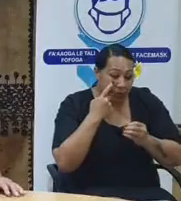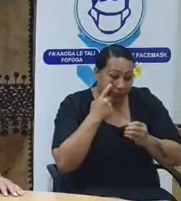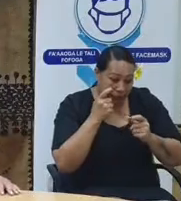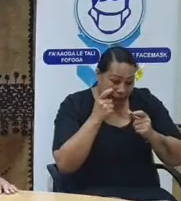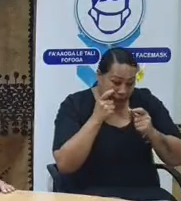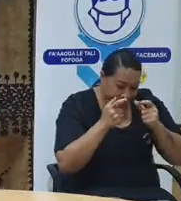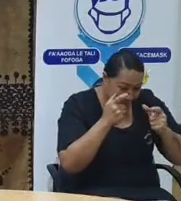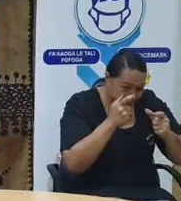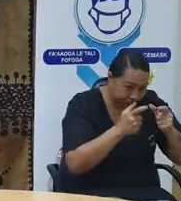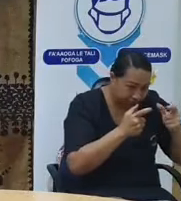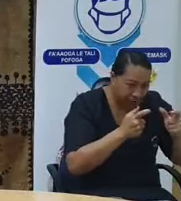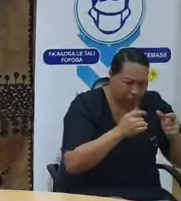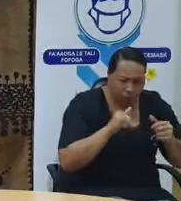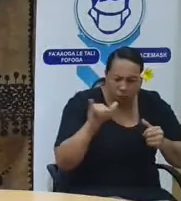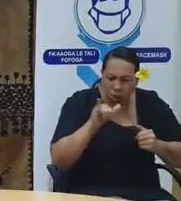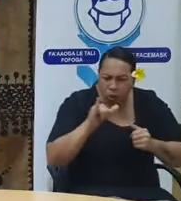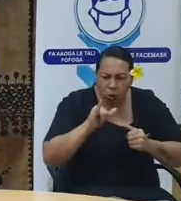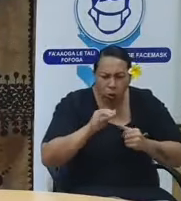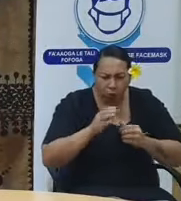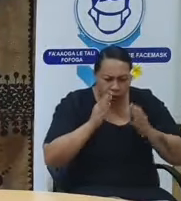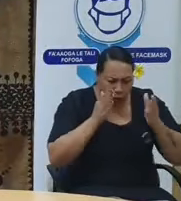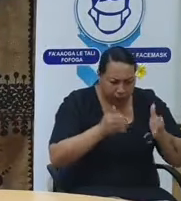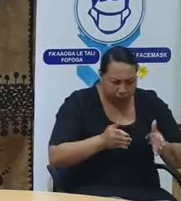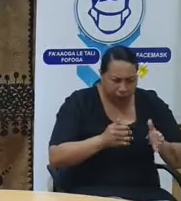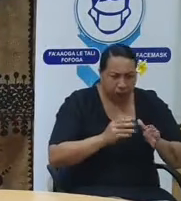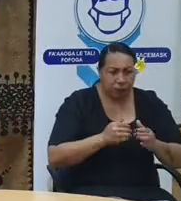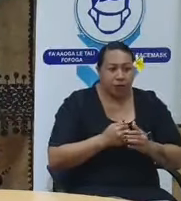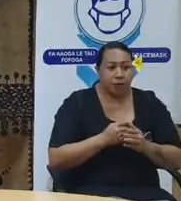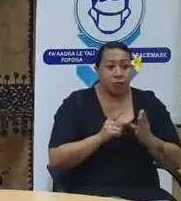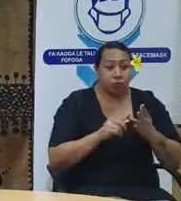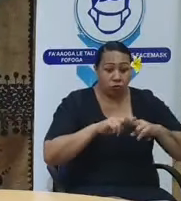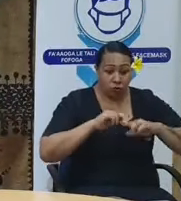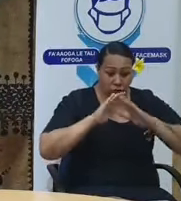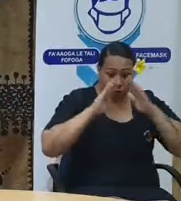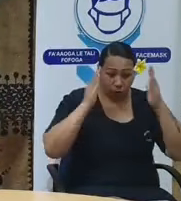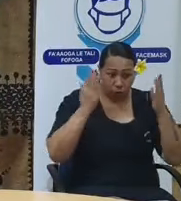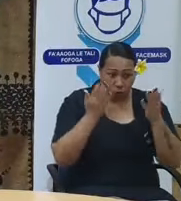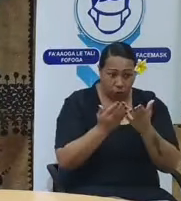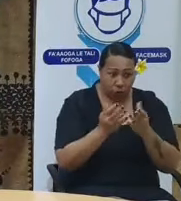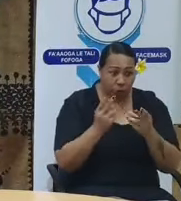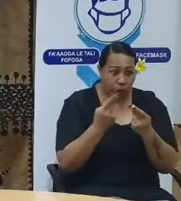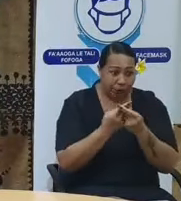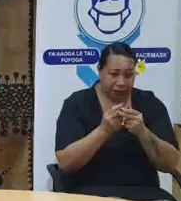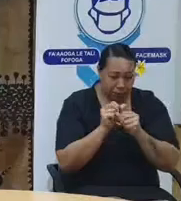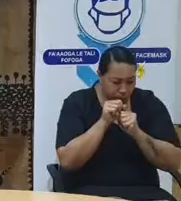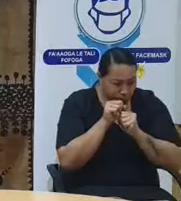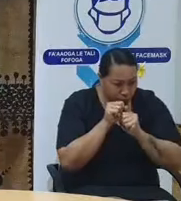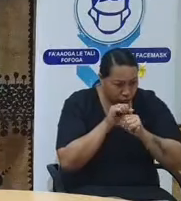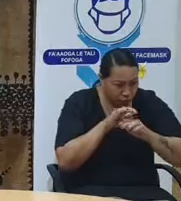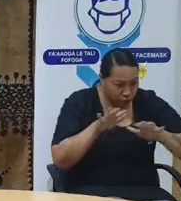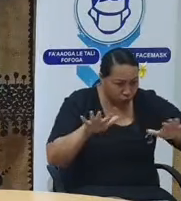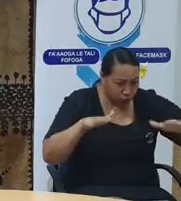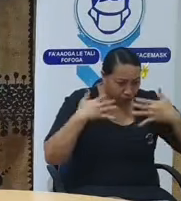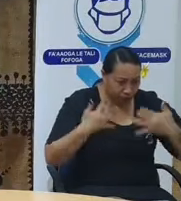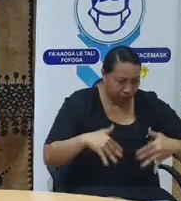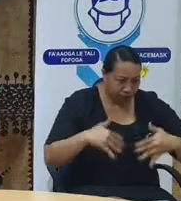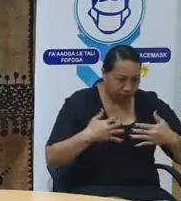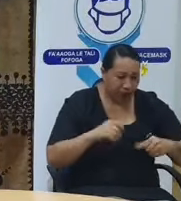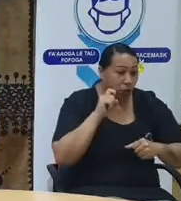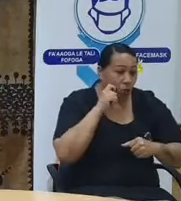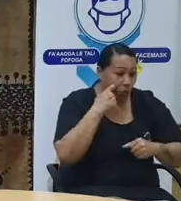epo when rainga lan lai. O nai e pesi te rei wha mai, e an tau whai lolea, e test pe a tau nu